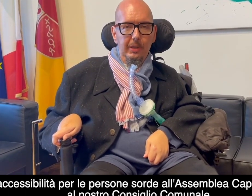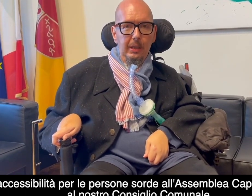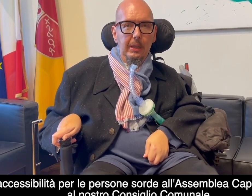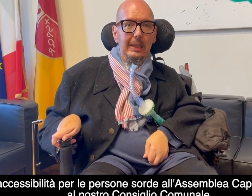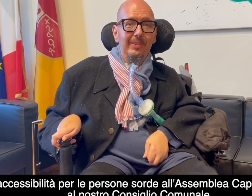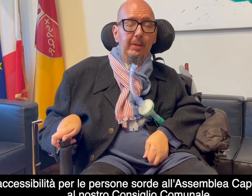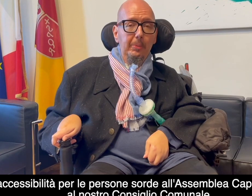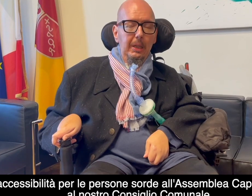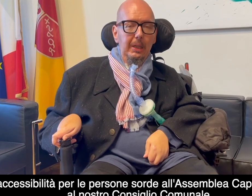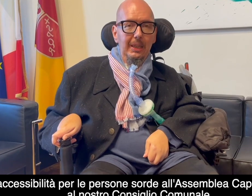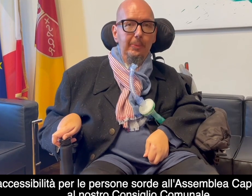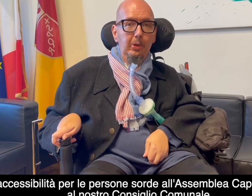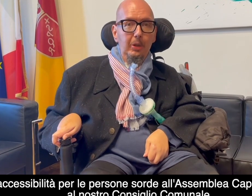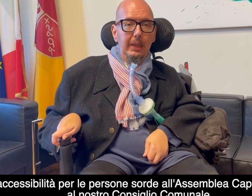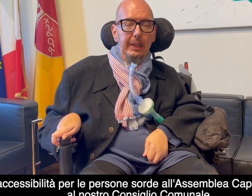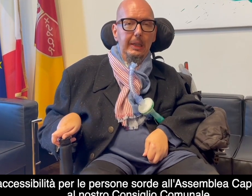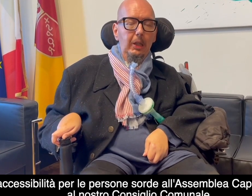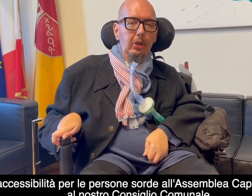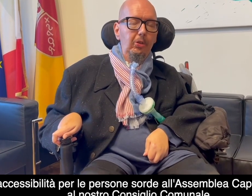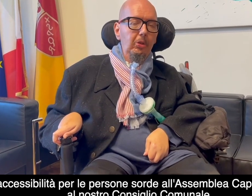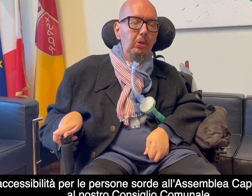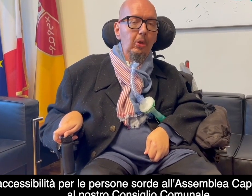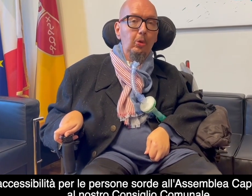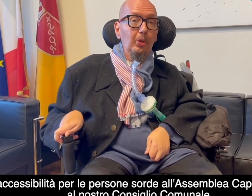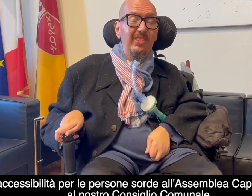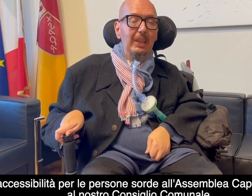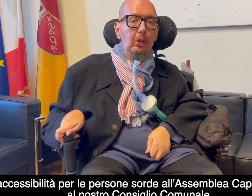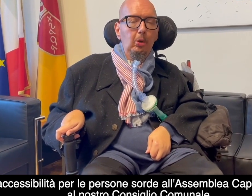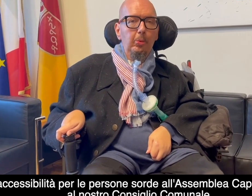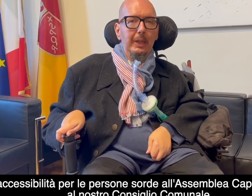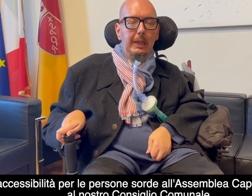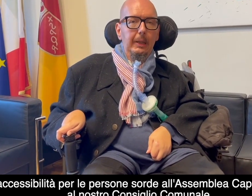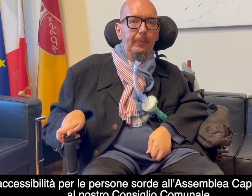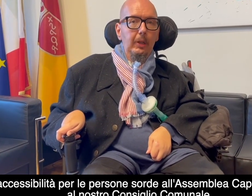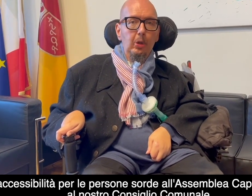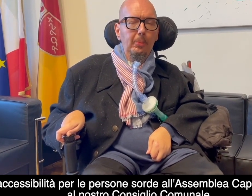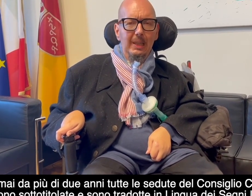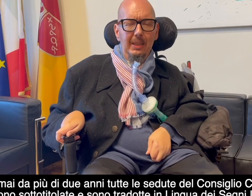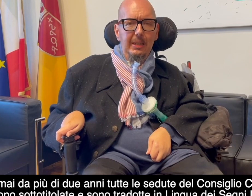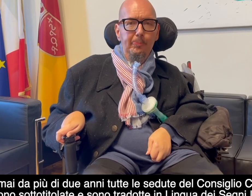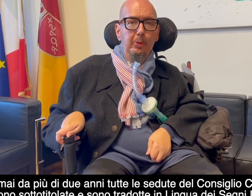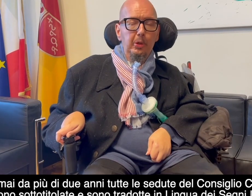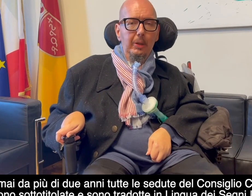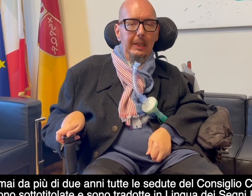alla soglia è accaduto mila al nostro consiglio comunale ormai da più di due anni